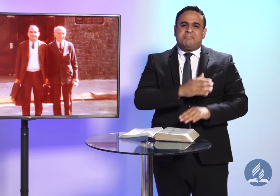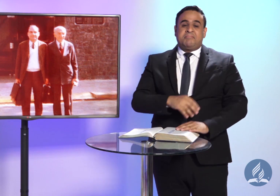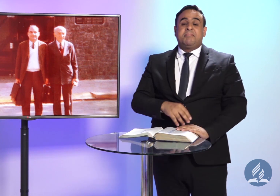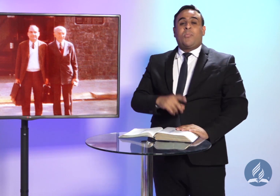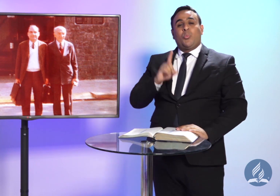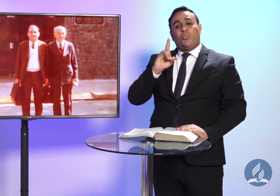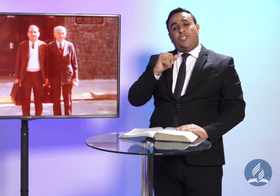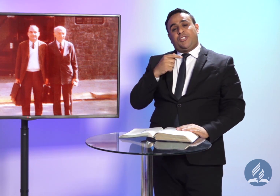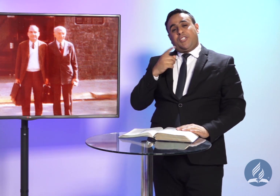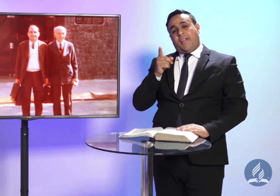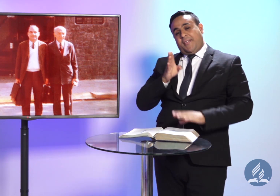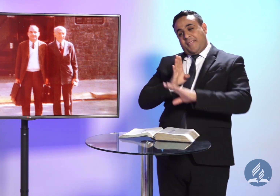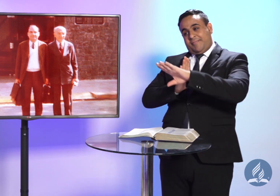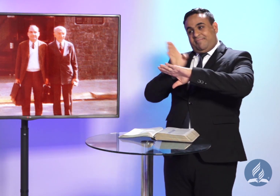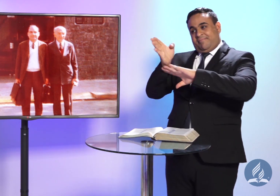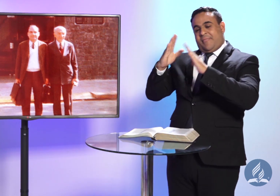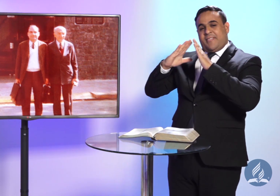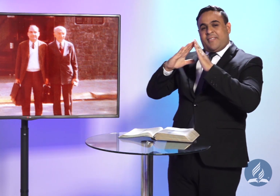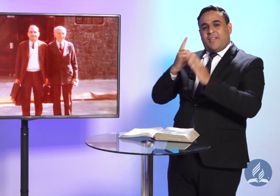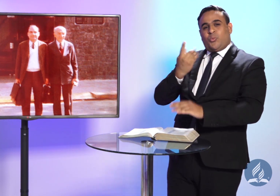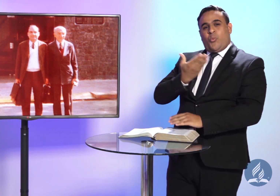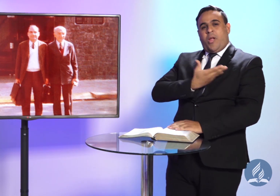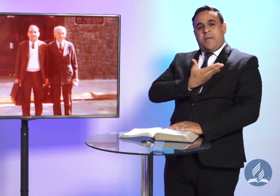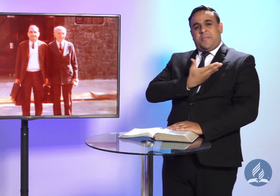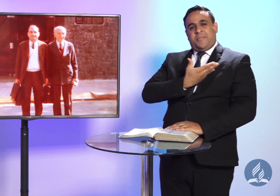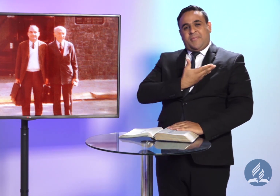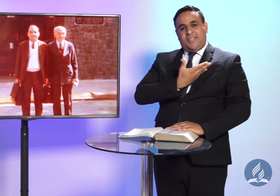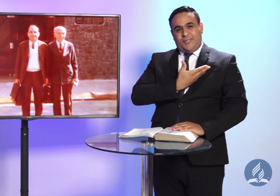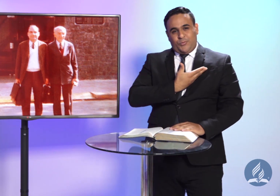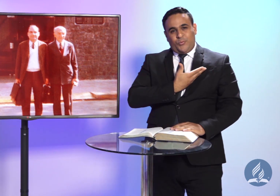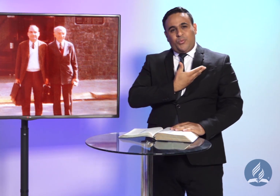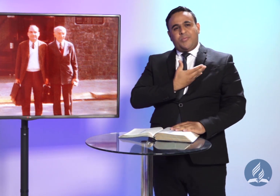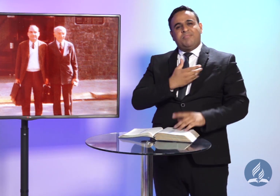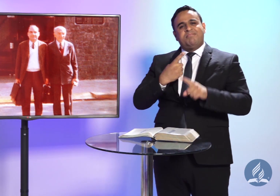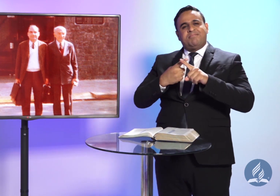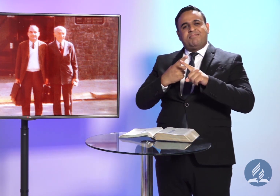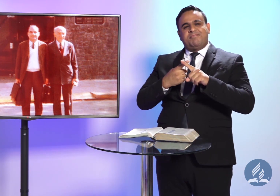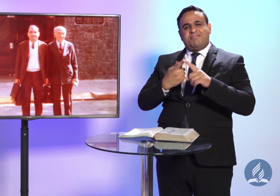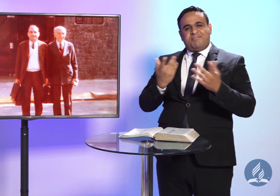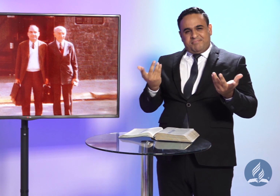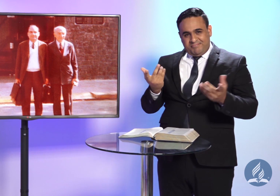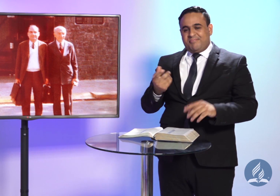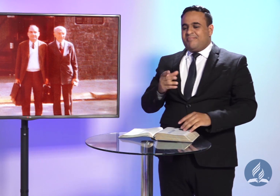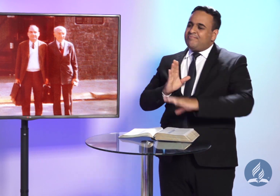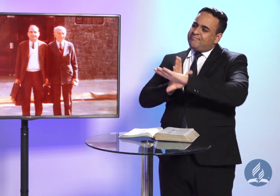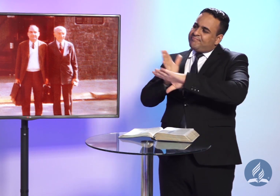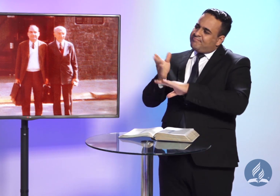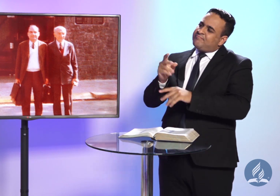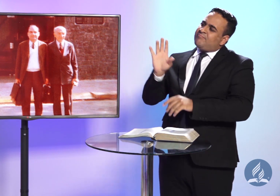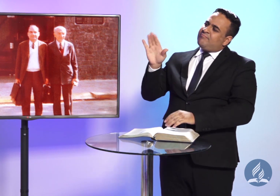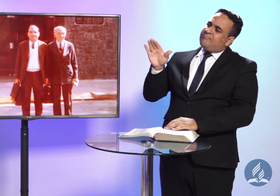lavar roupa. E um dia ele foi visitar um cliente. Ele então,